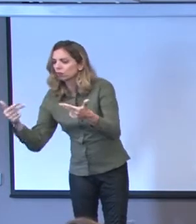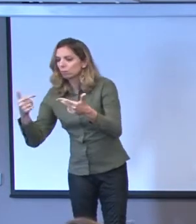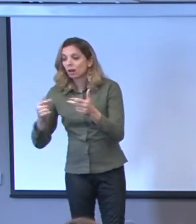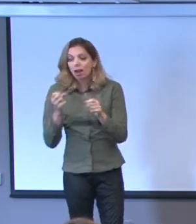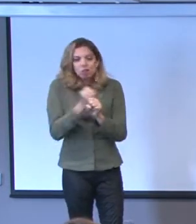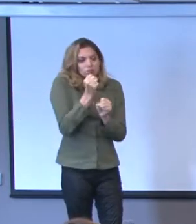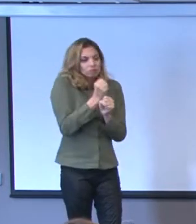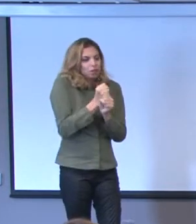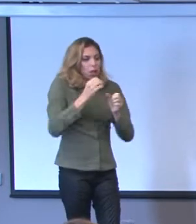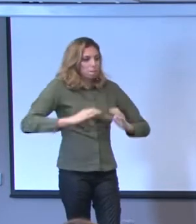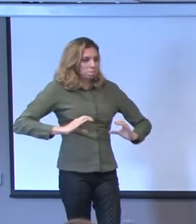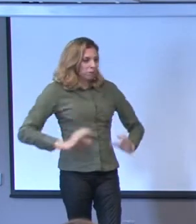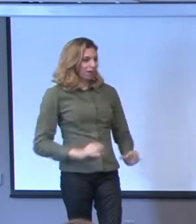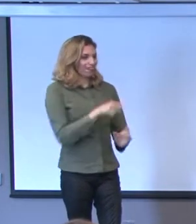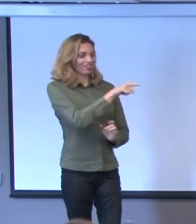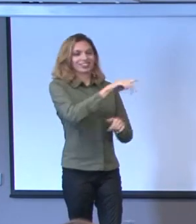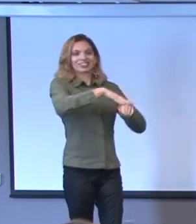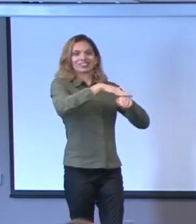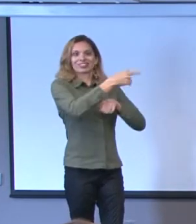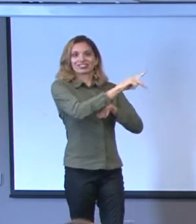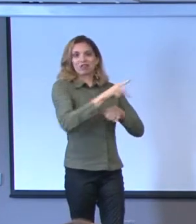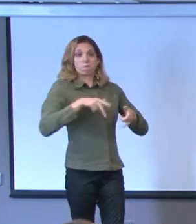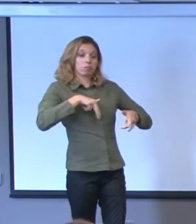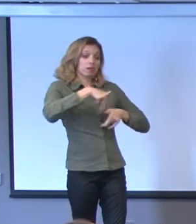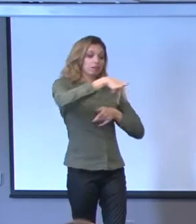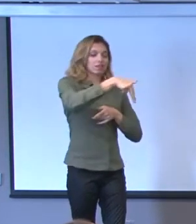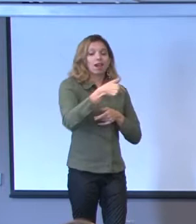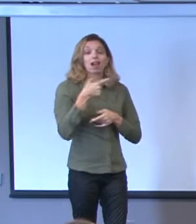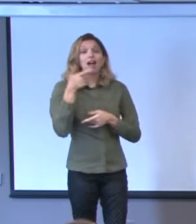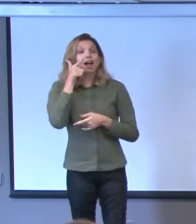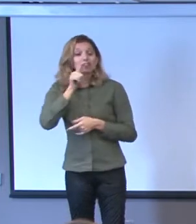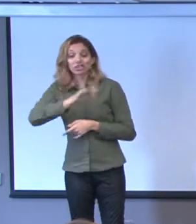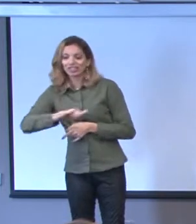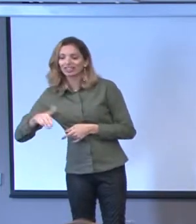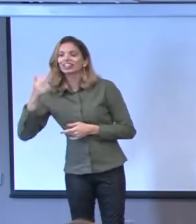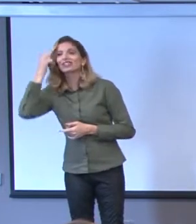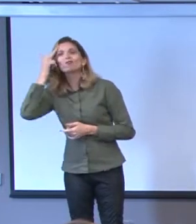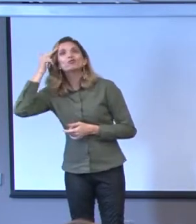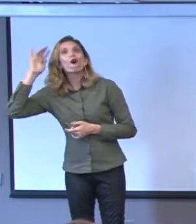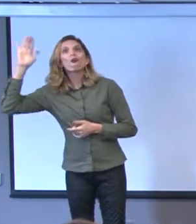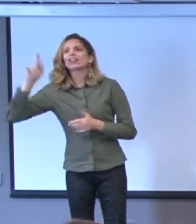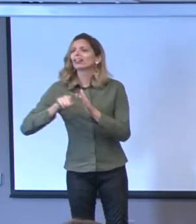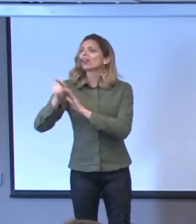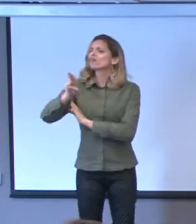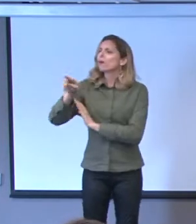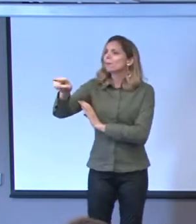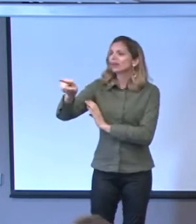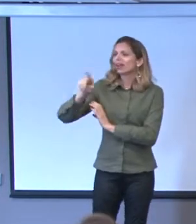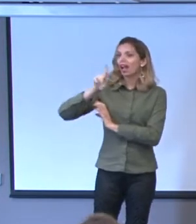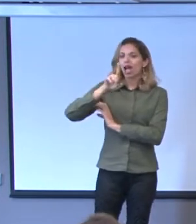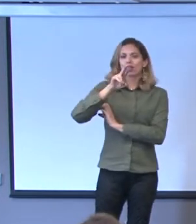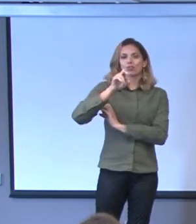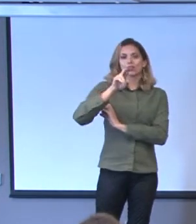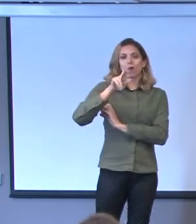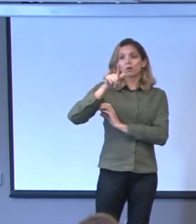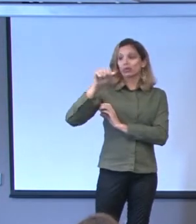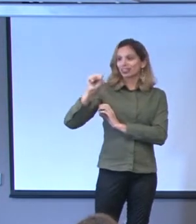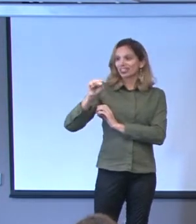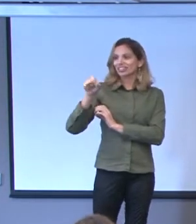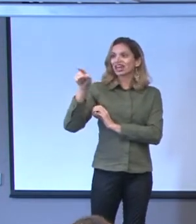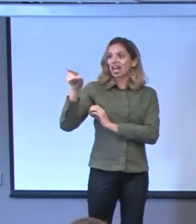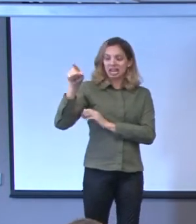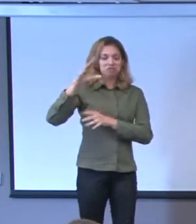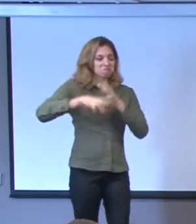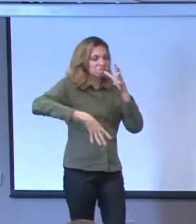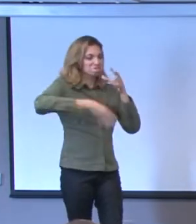ele. Então, eu acredito assim, que quando a gente é criança, a gente sonha muito. Qual o seu nome? Douglas. Douglas, muito obrigada. Essa